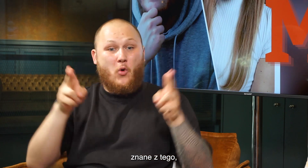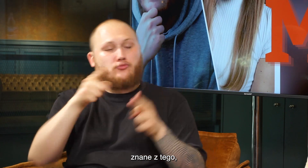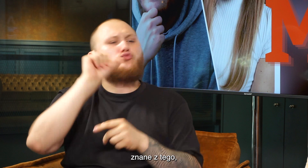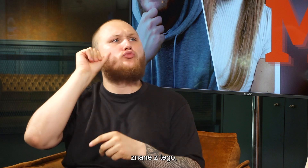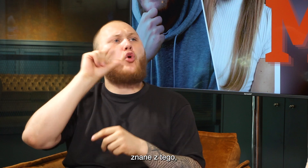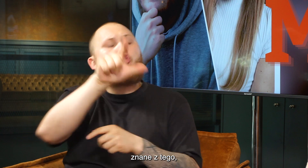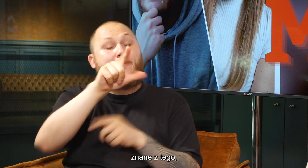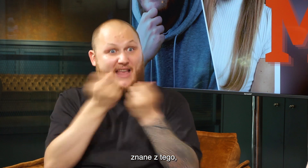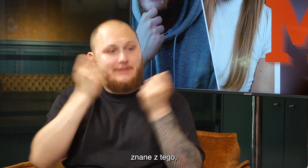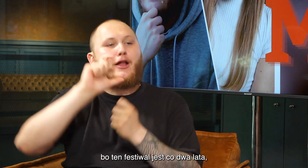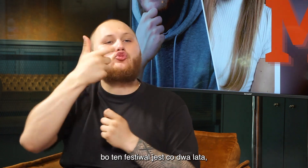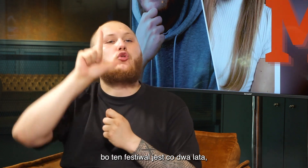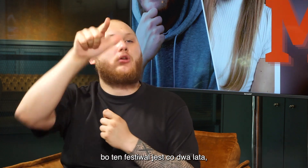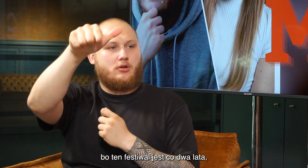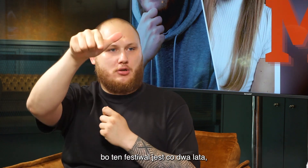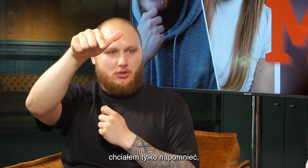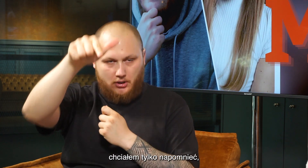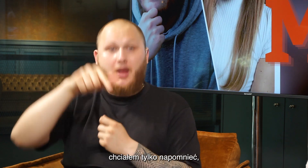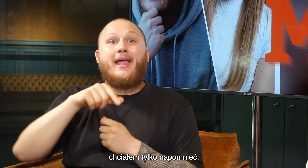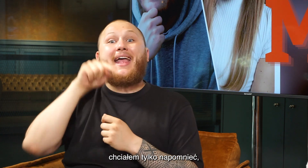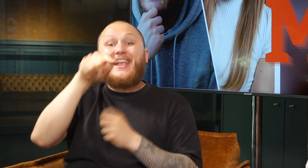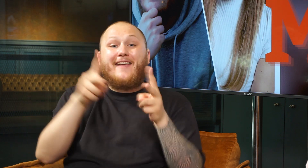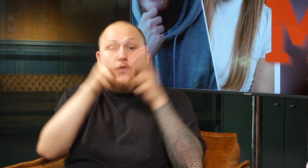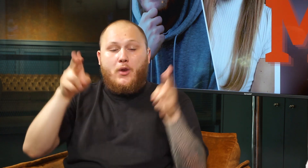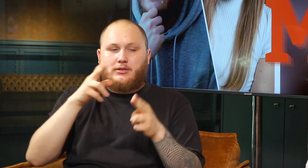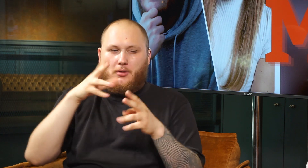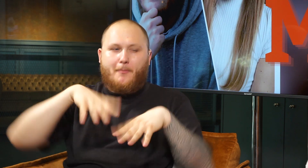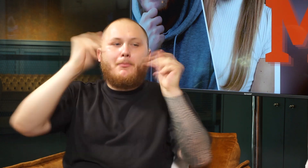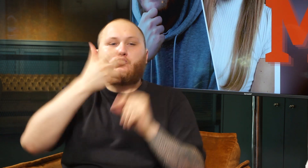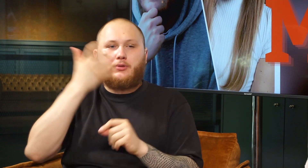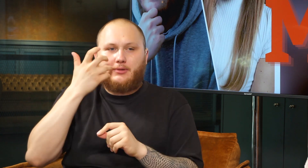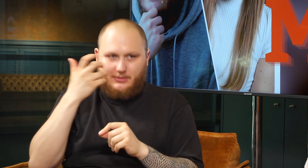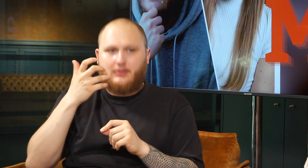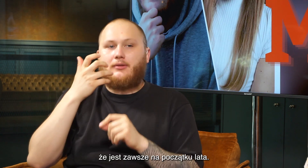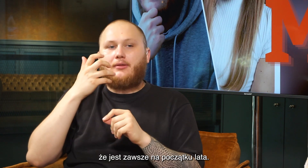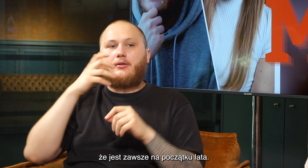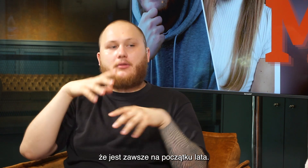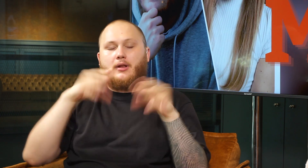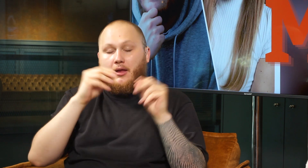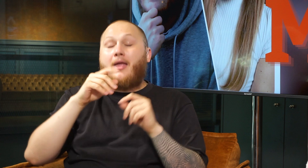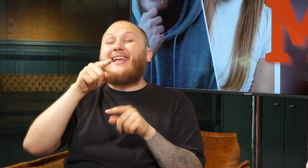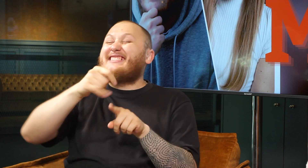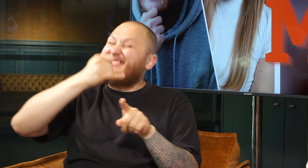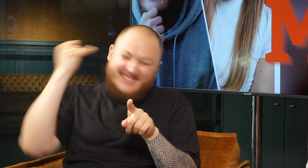tego, bo ten festiwal jest co 2 lata, chciałem tylko napomnieć, on jest co 2 lata i zawsze jest na początku